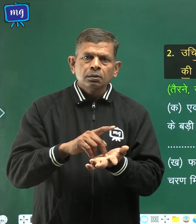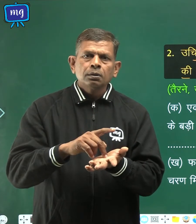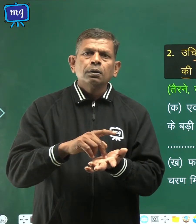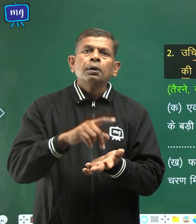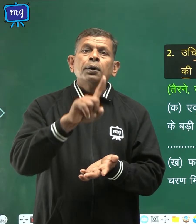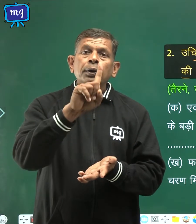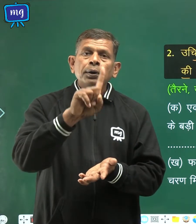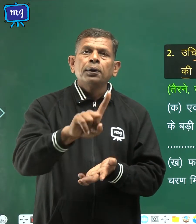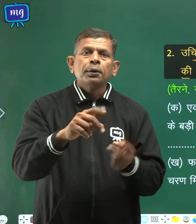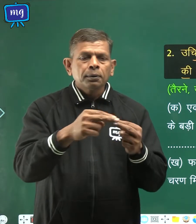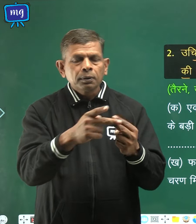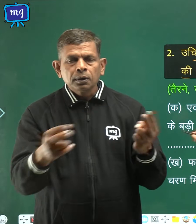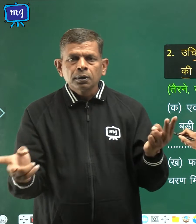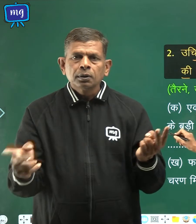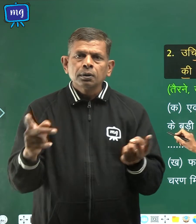एक ही प्रकार के